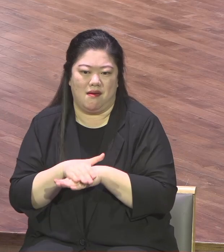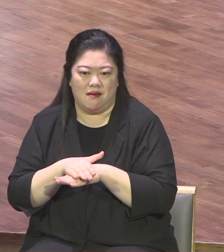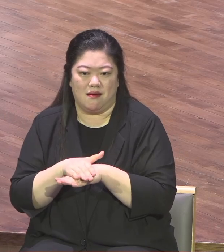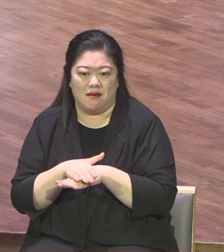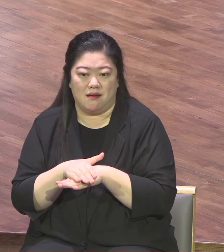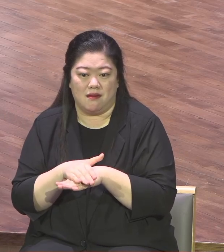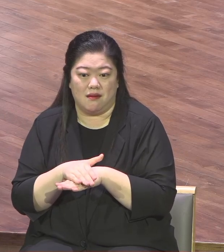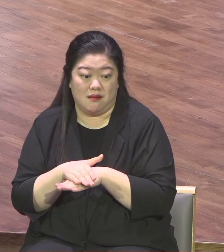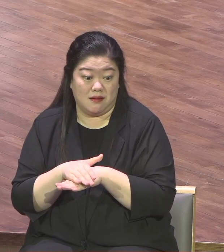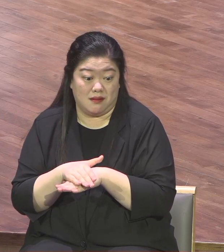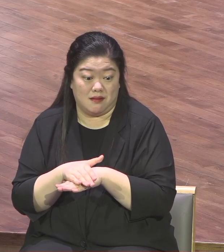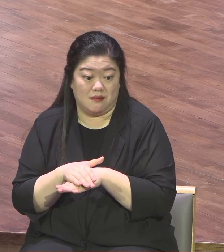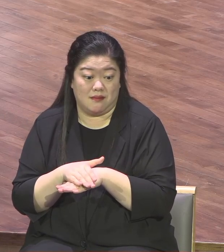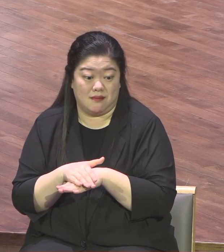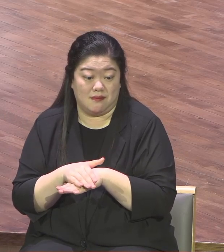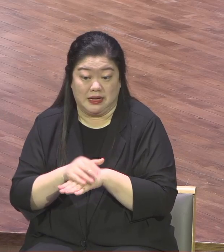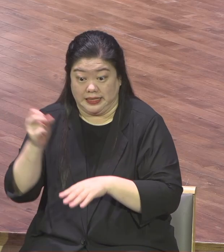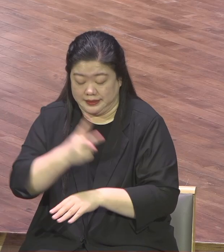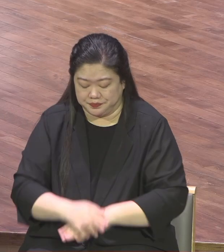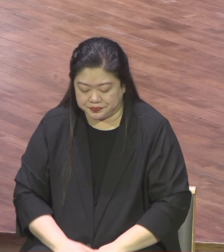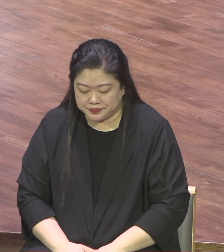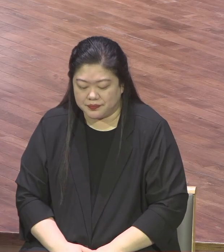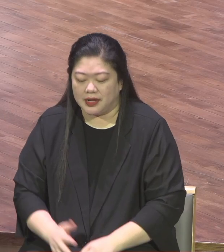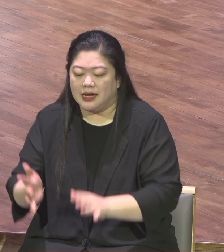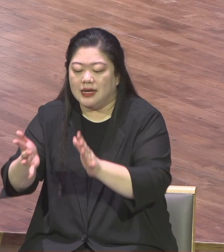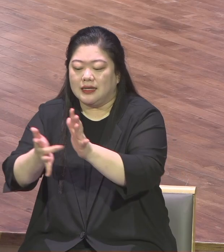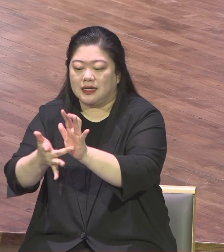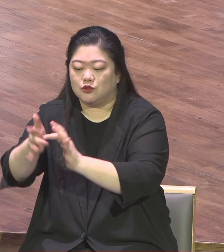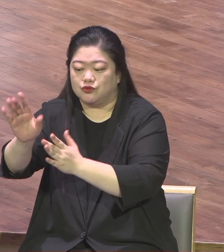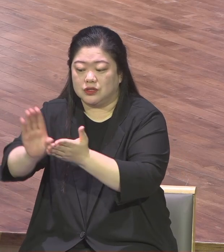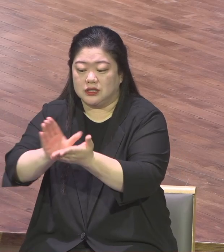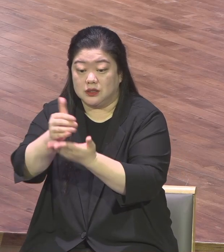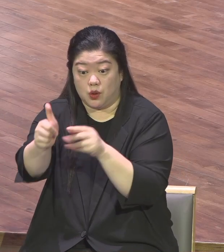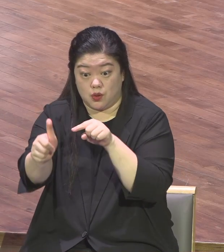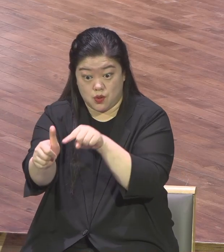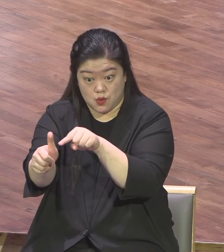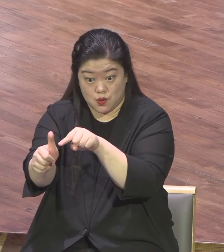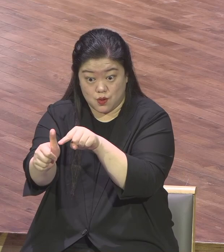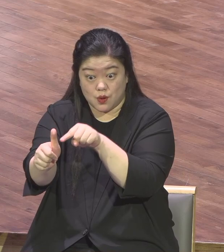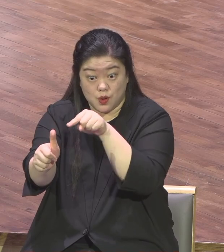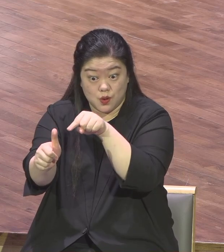자, 정리하면요. 그리스도 예수 그리스도는 하나님 내게